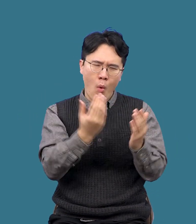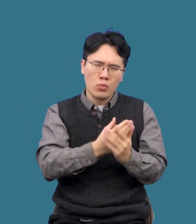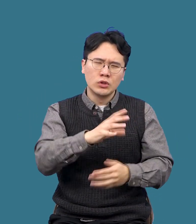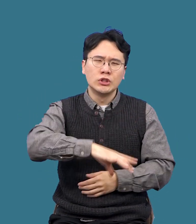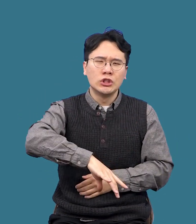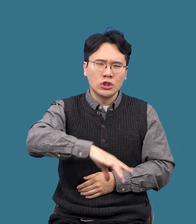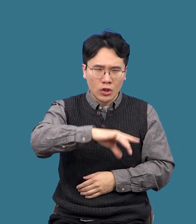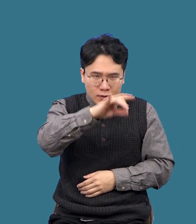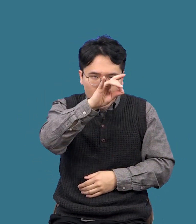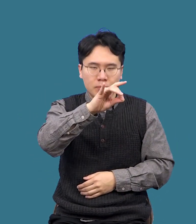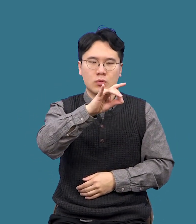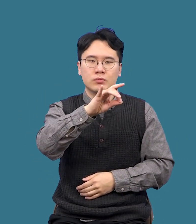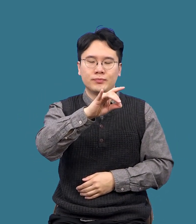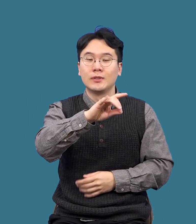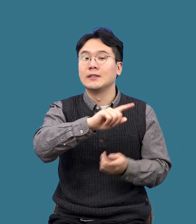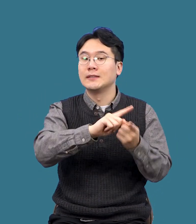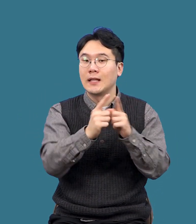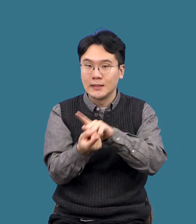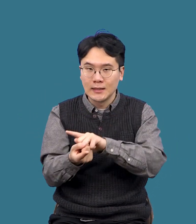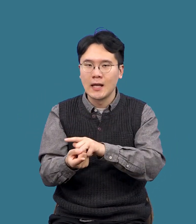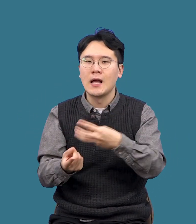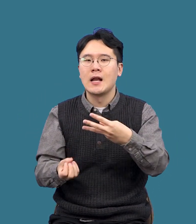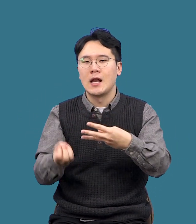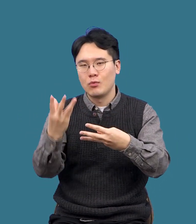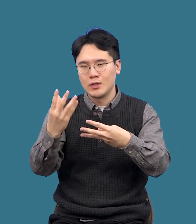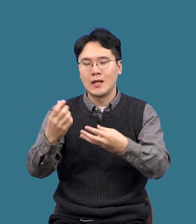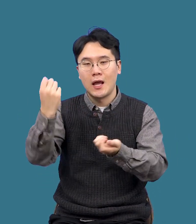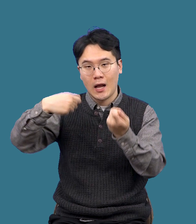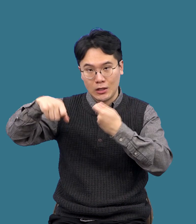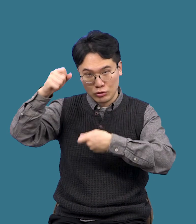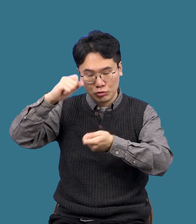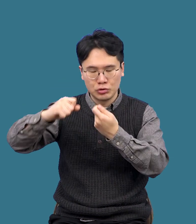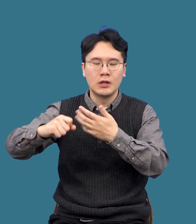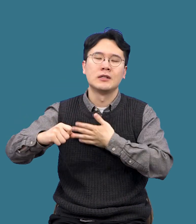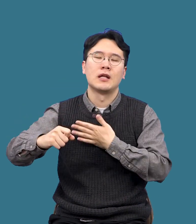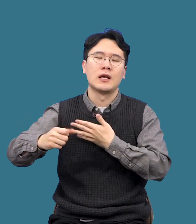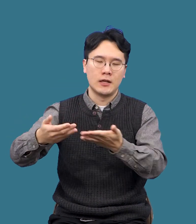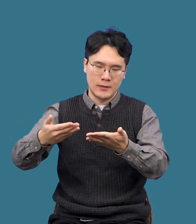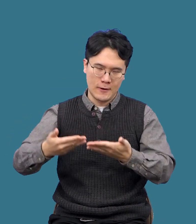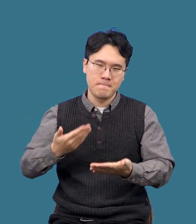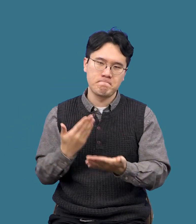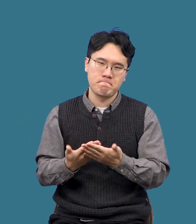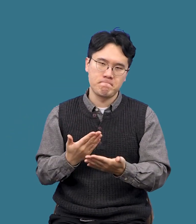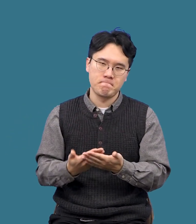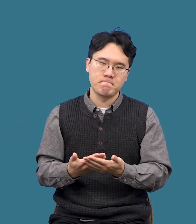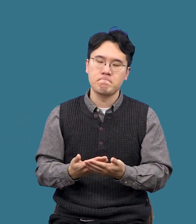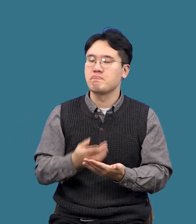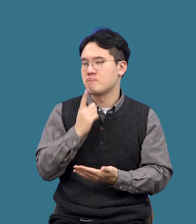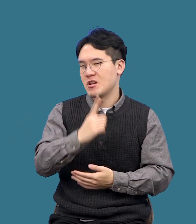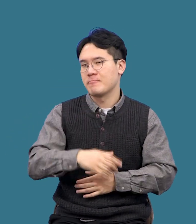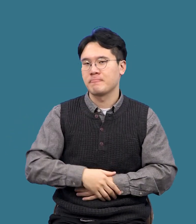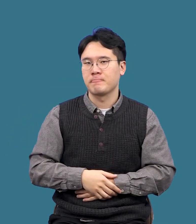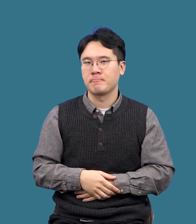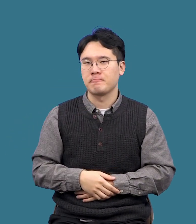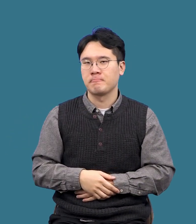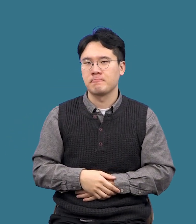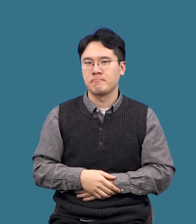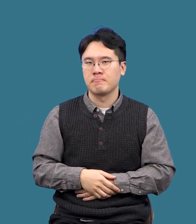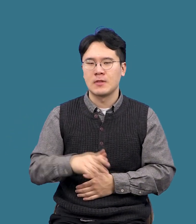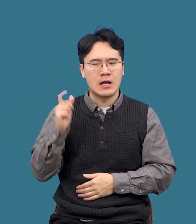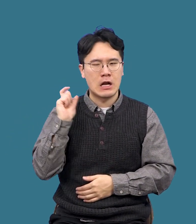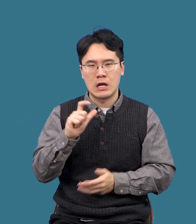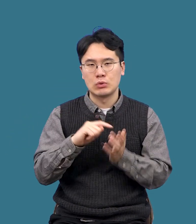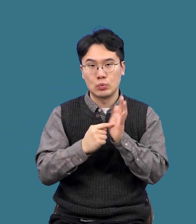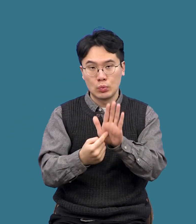대신에 레위인의 가축을 내게 돌리라. 강조된 단어가 뭐죠? 대신에라는